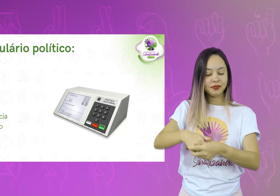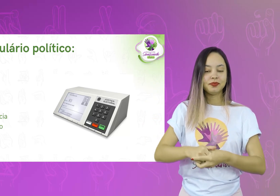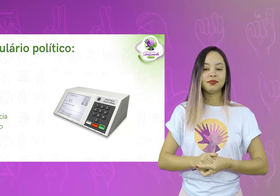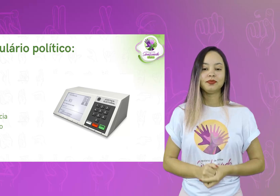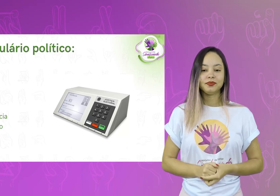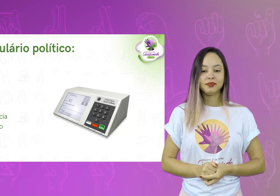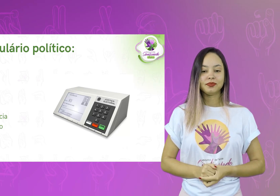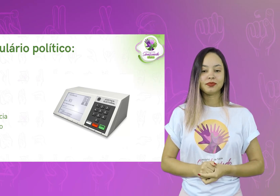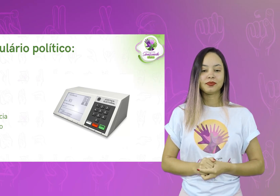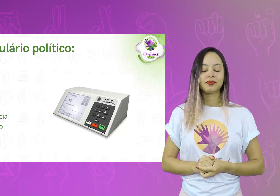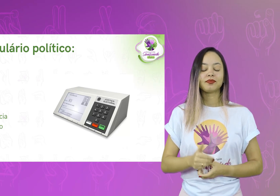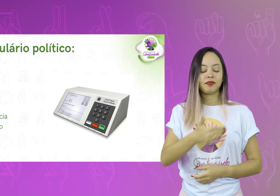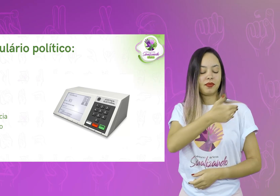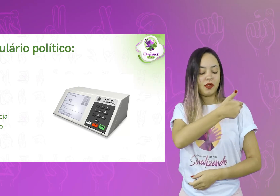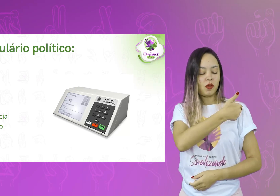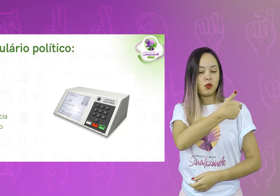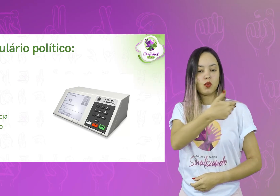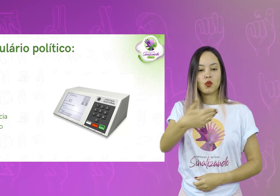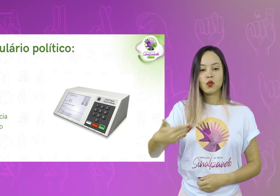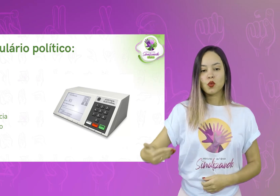eleição.